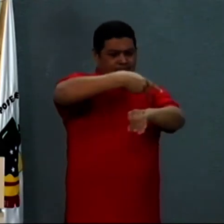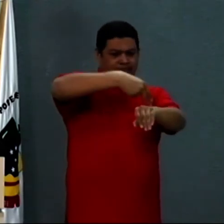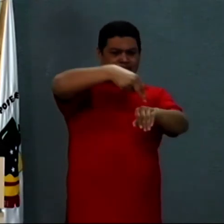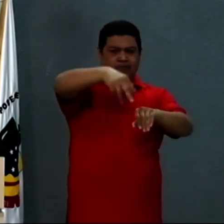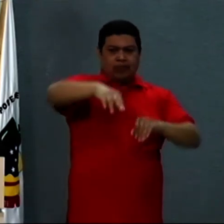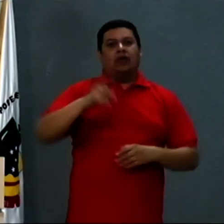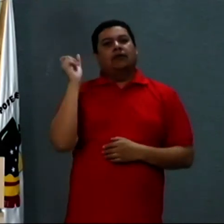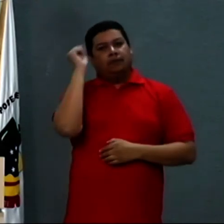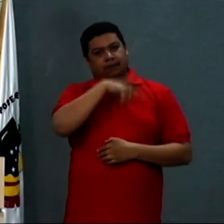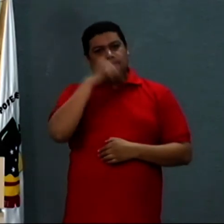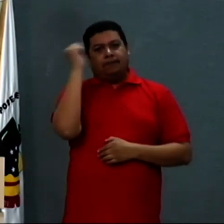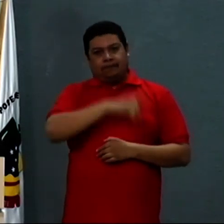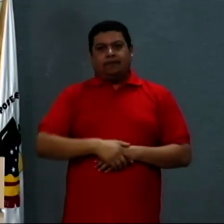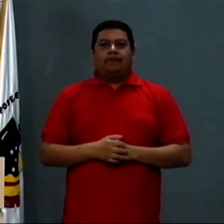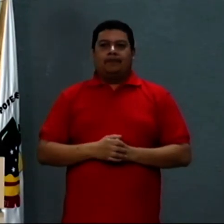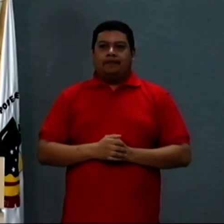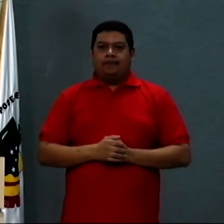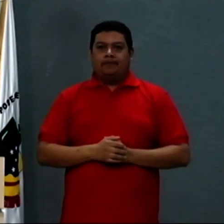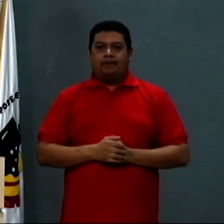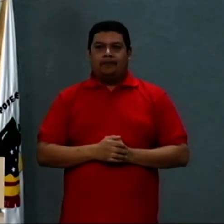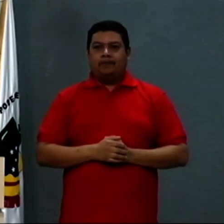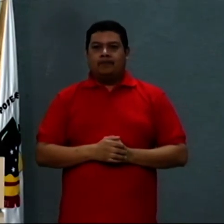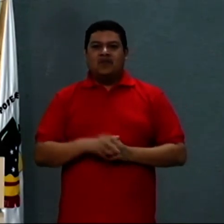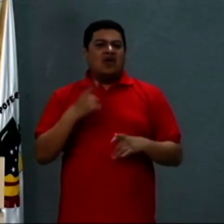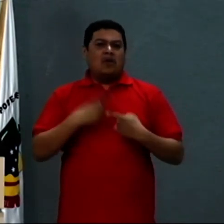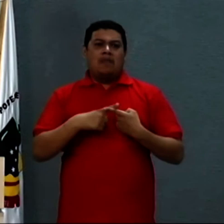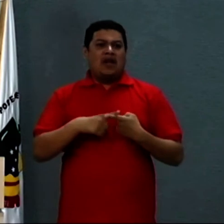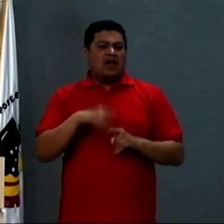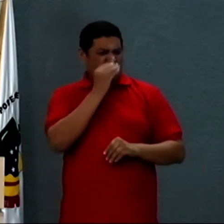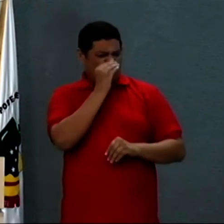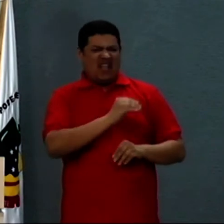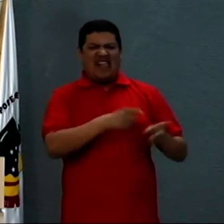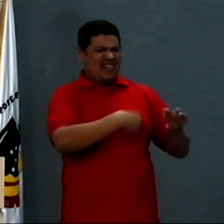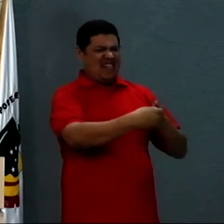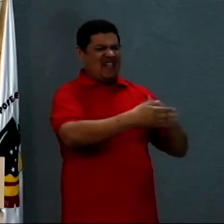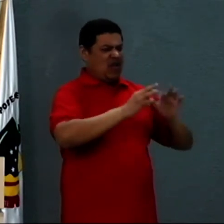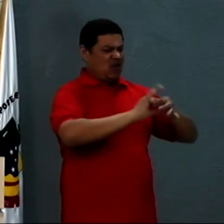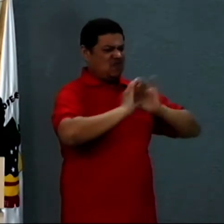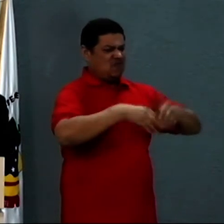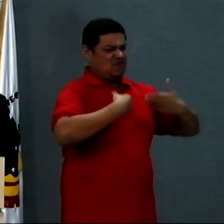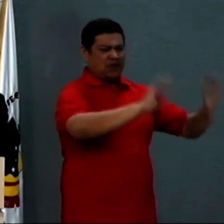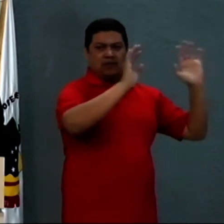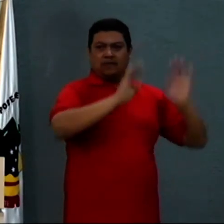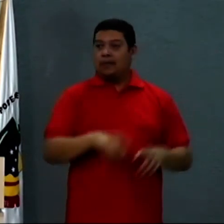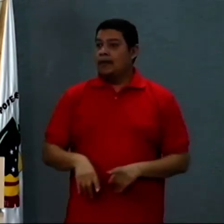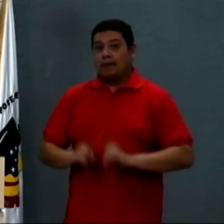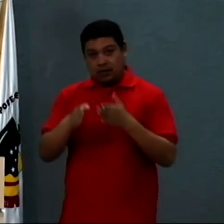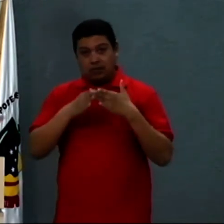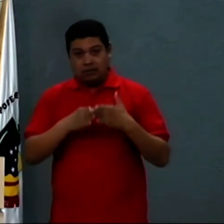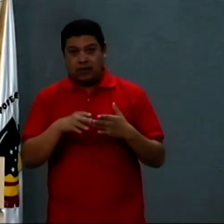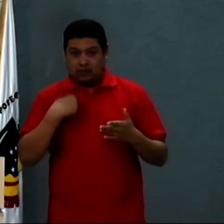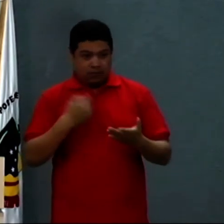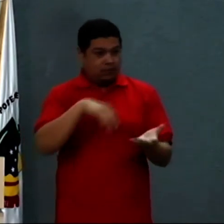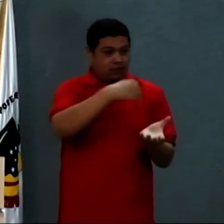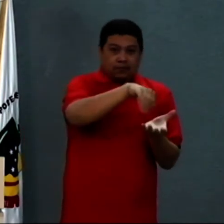mesmo, ela está descascando todinho, o asfalto está soltando. Parece que fizeram barro com pedra e mais nada. Então fica aí o nosso secretário, a pessoa, o